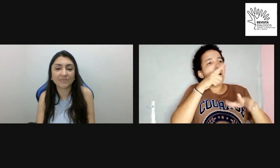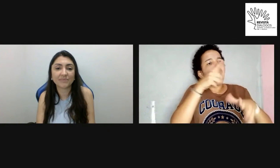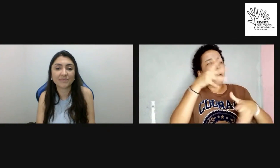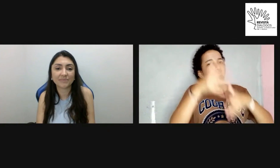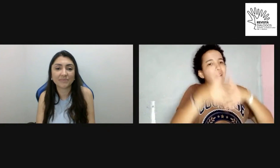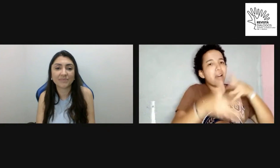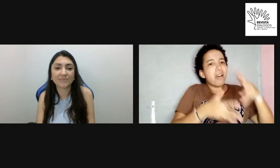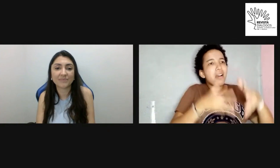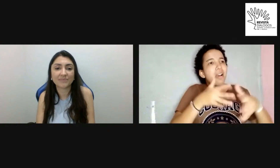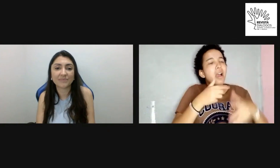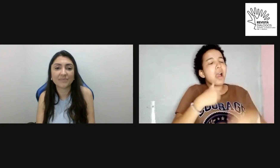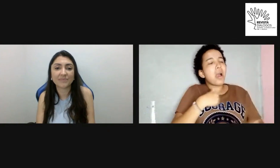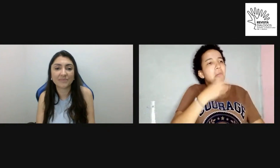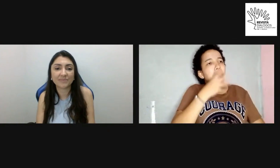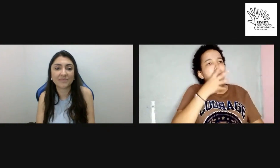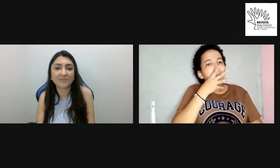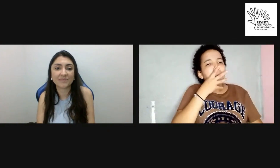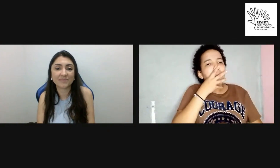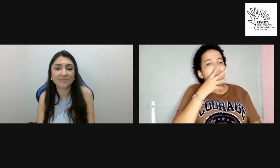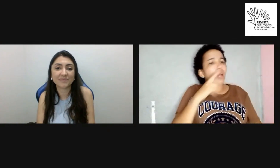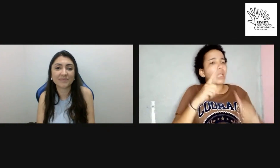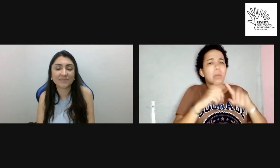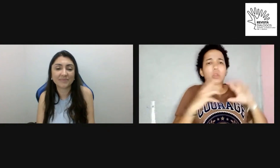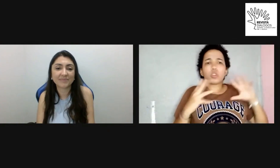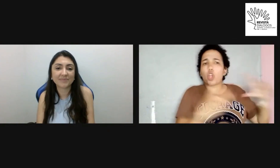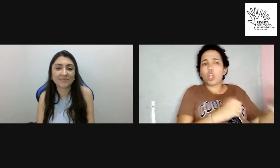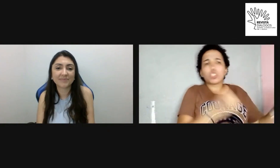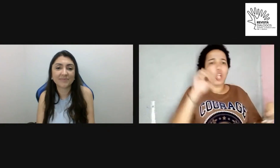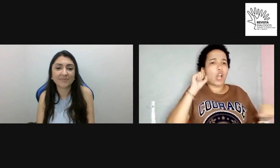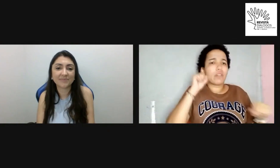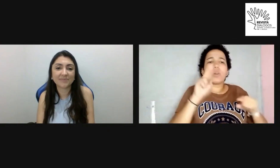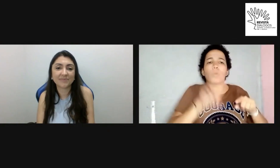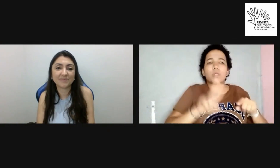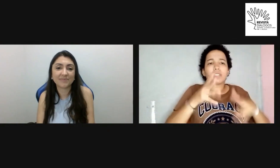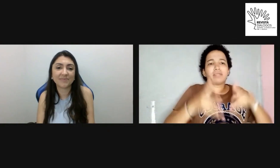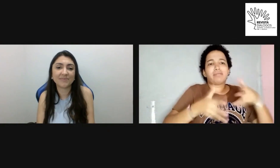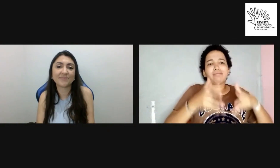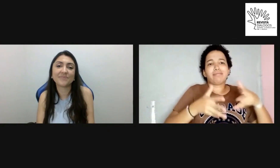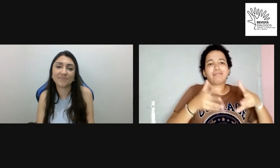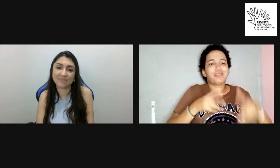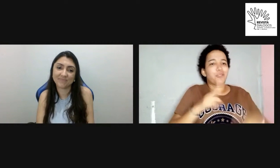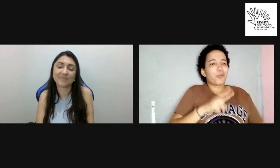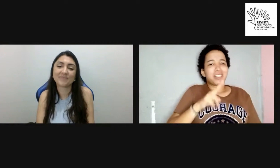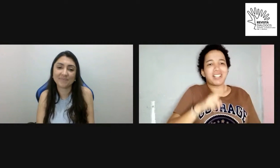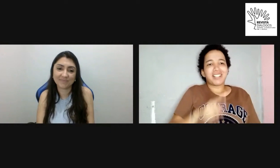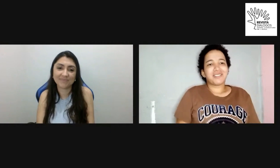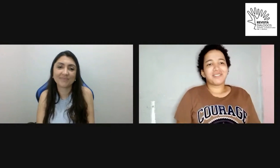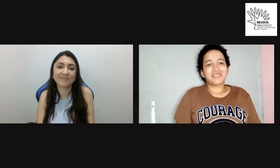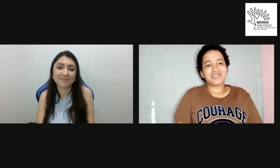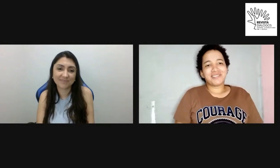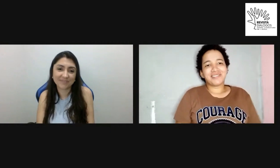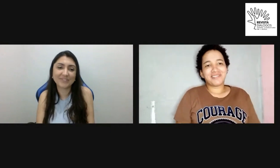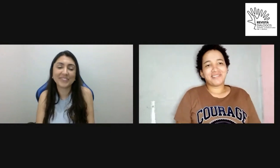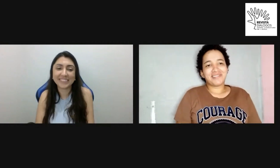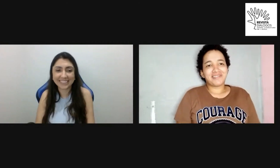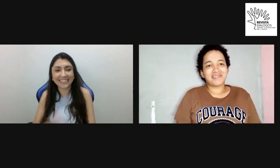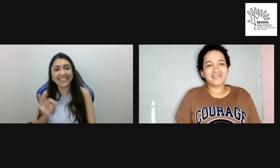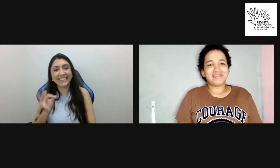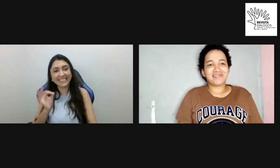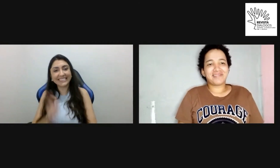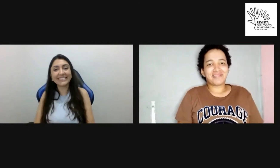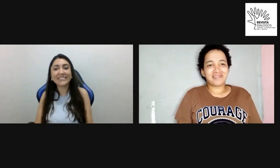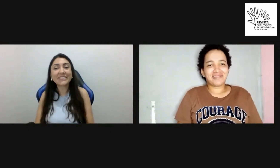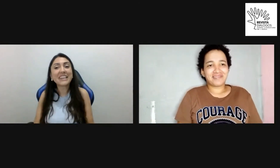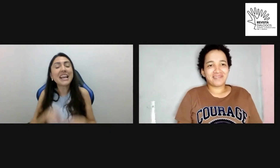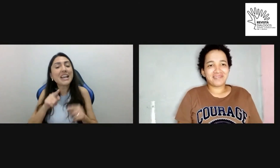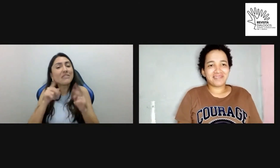via, atentos na sinalização. E eu também fiquei admirada porque percebi que não eram somente os surdos que falavam em Libras.